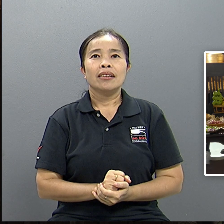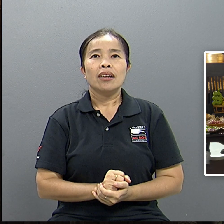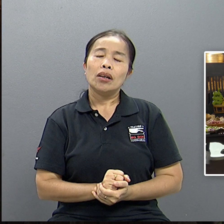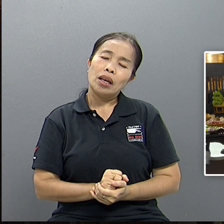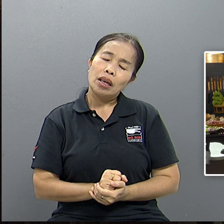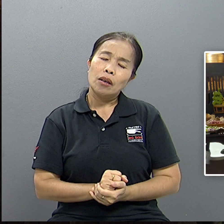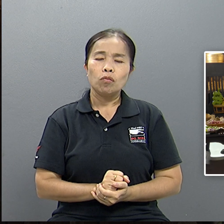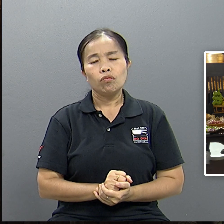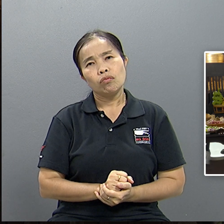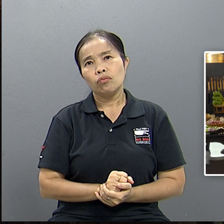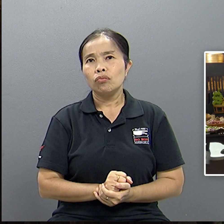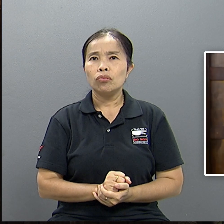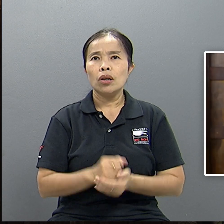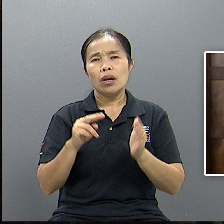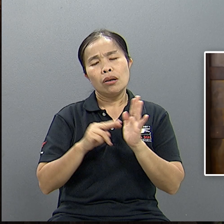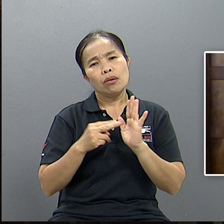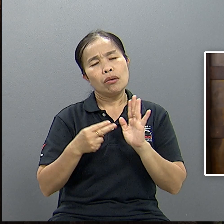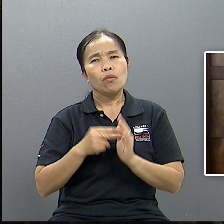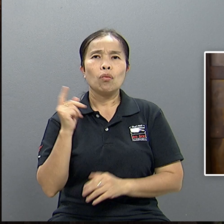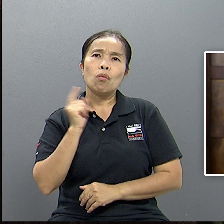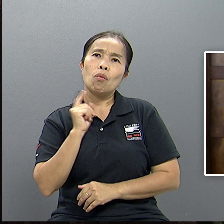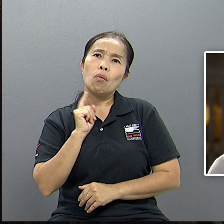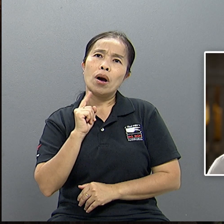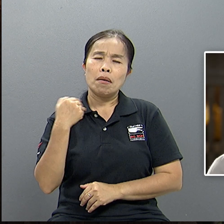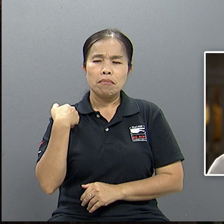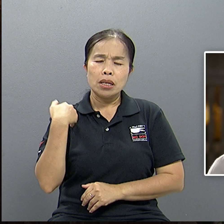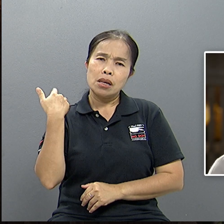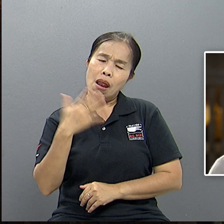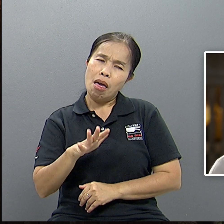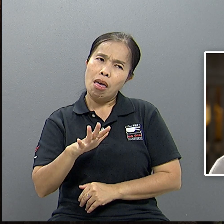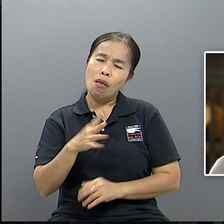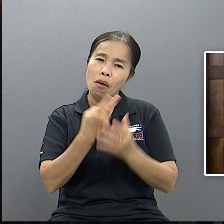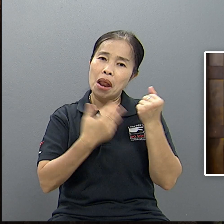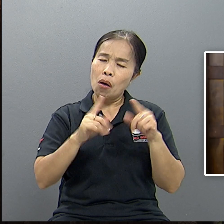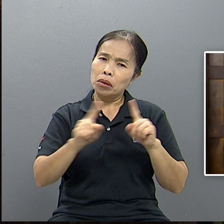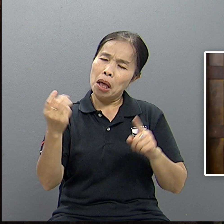รู้ว่าคุณเลิศเขาจะมีอยู่แล้วแล้วไม่ยอมบอกเรา